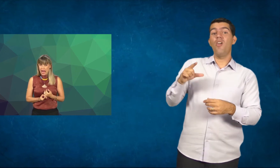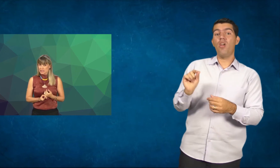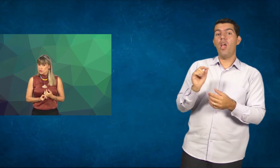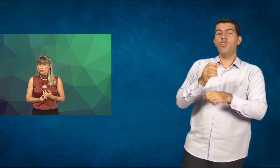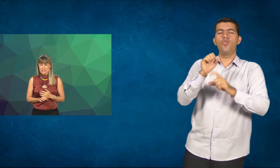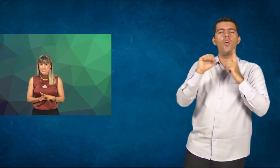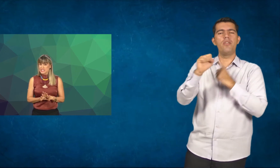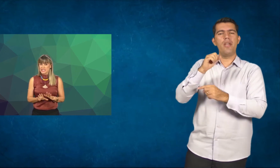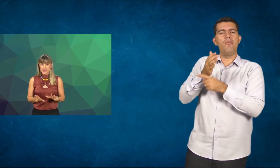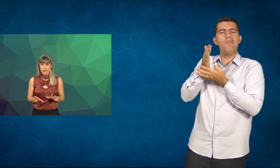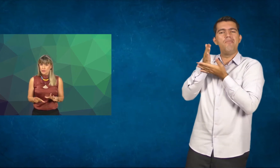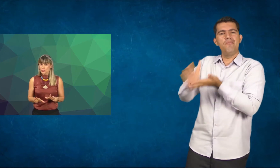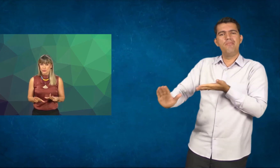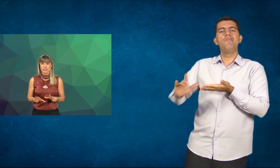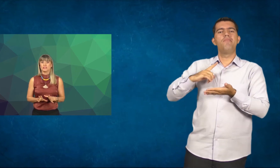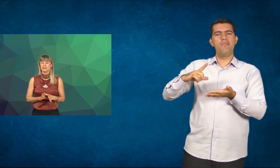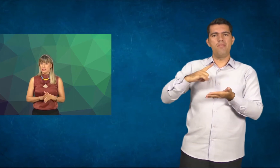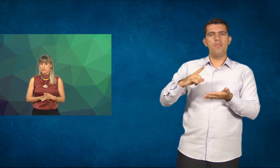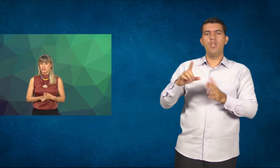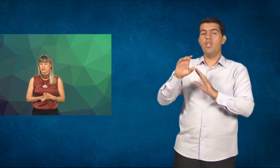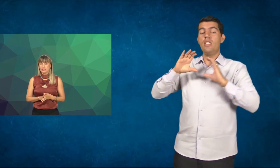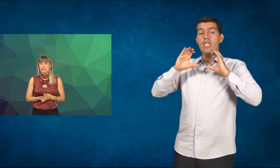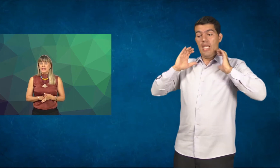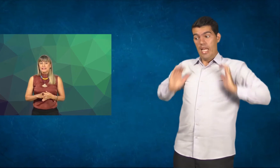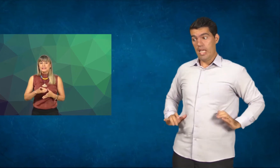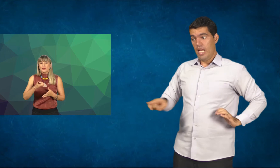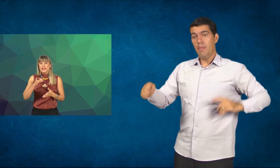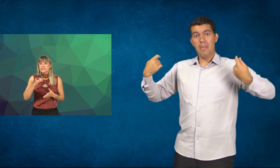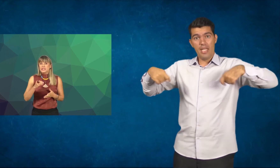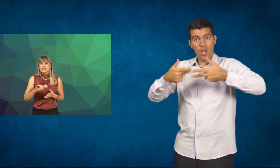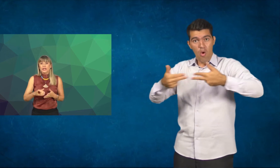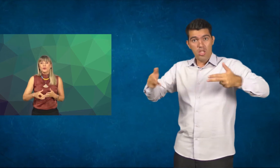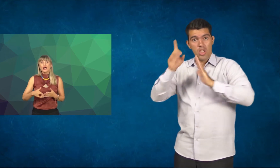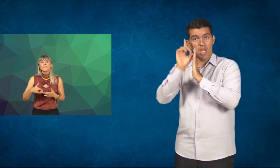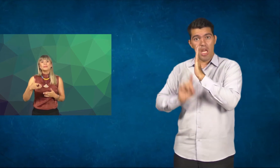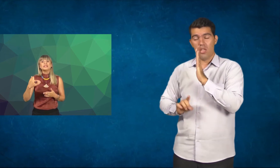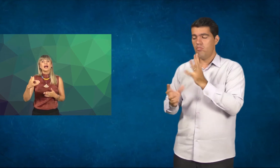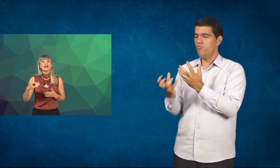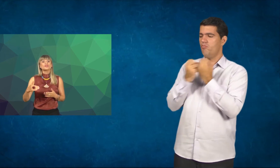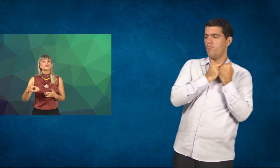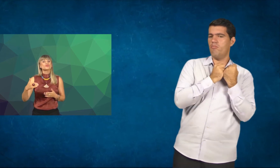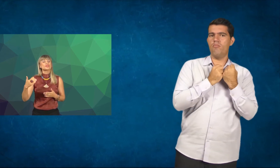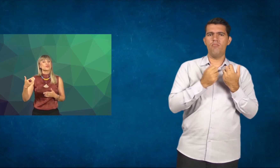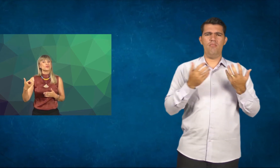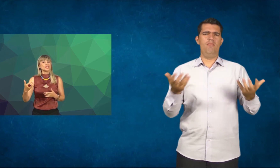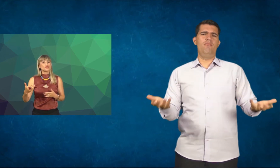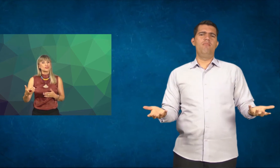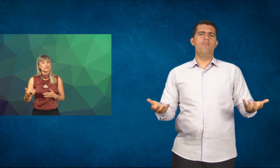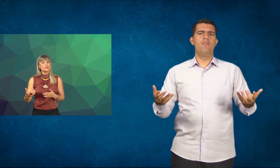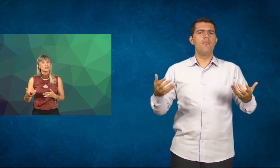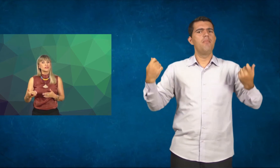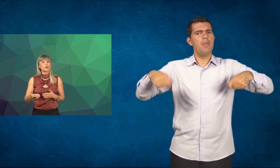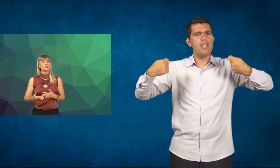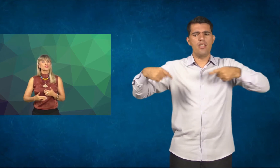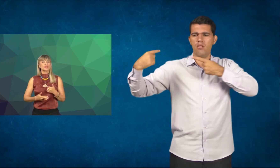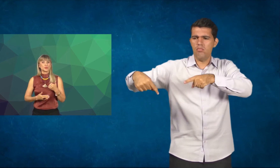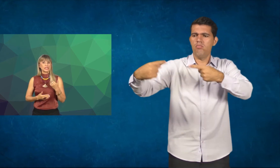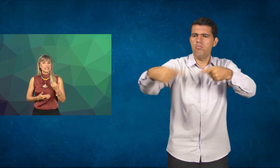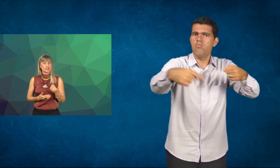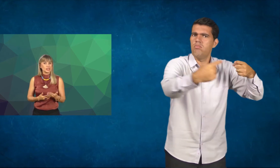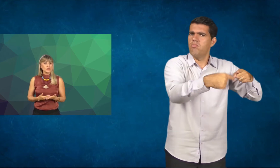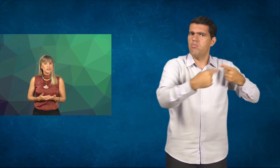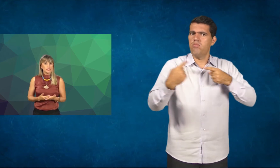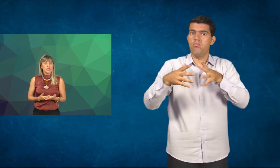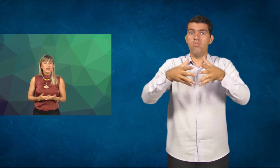direitos básicos necessários à sua cidadania. Então é necessário ampliar a discussão coletiva na busca